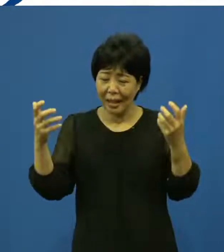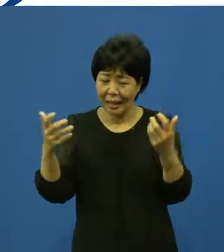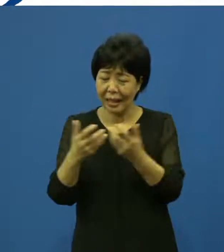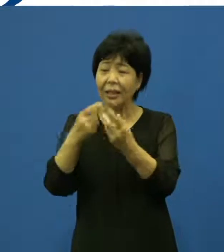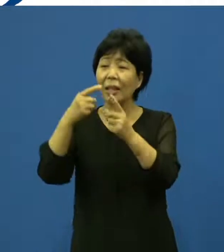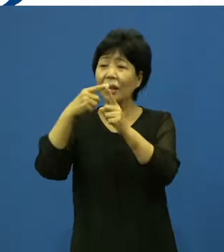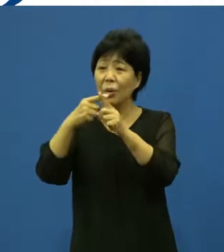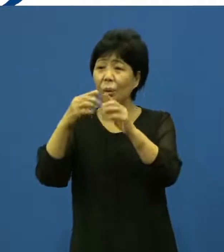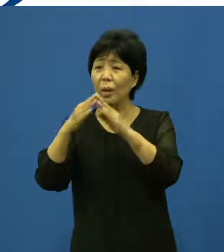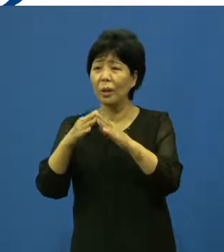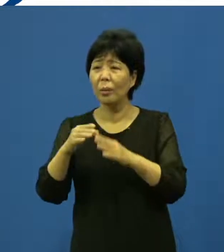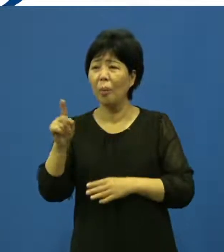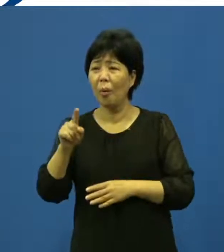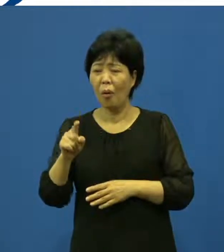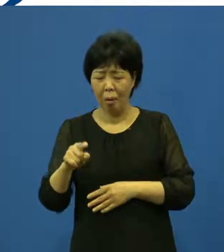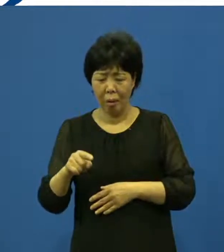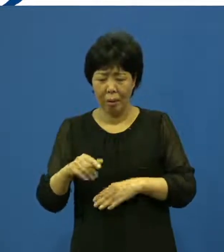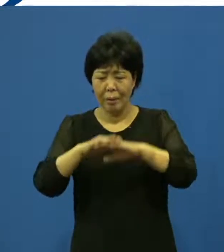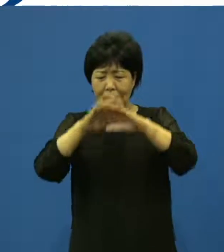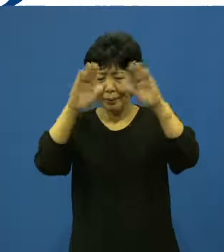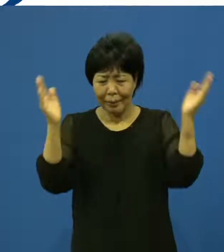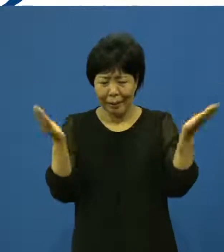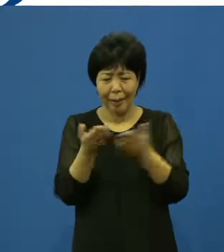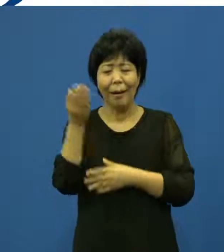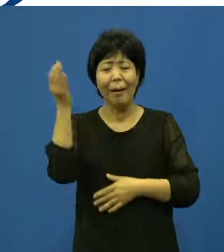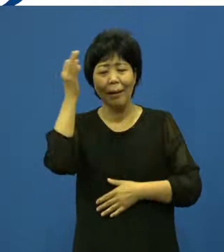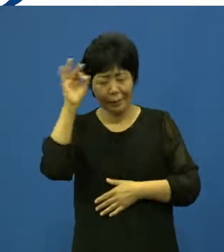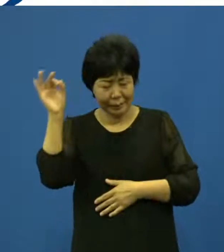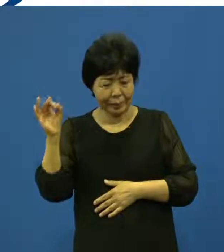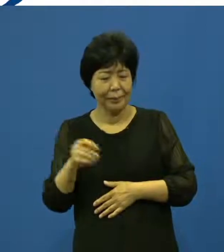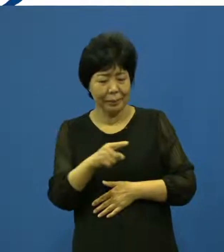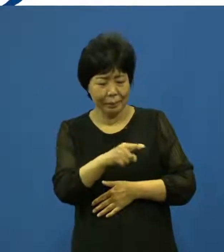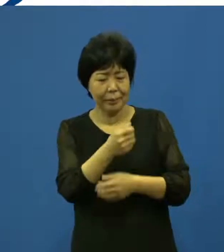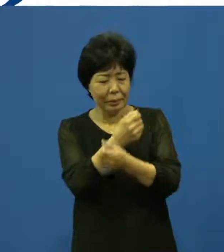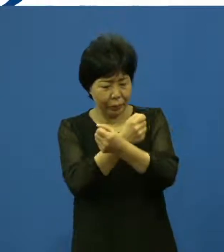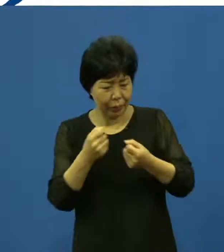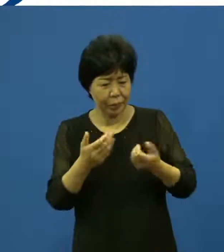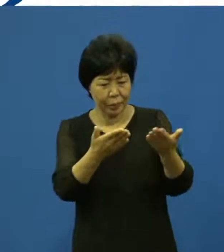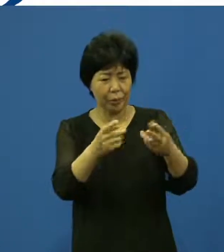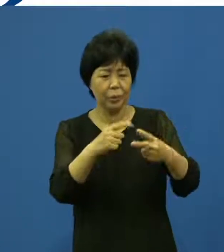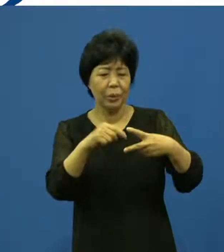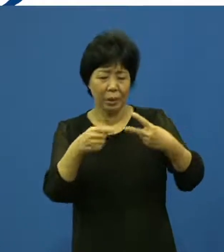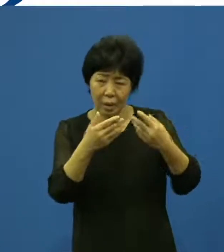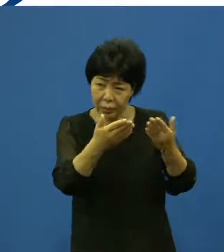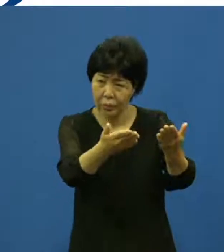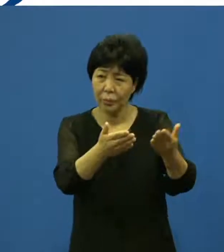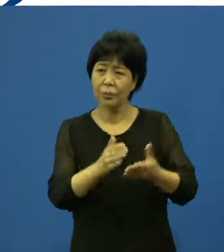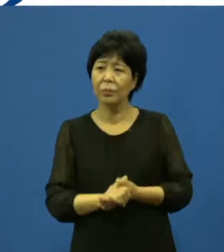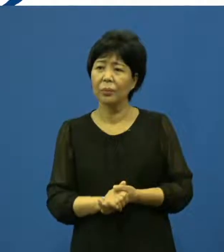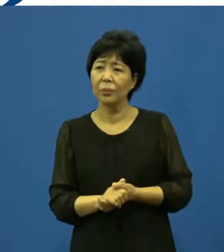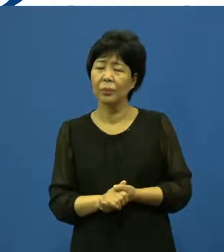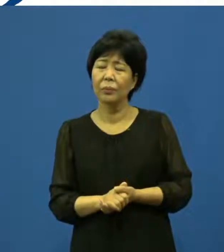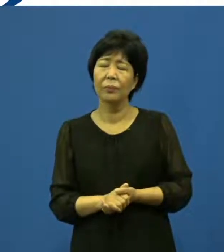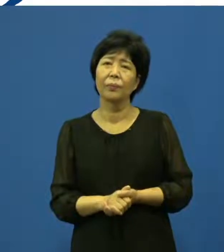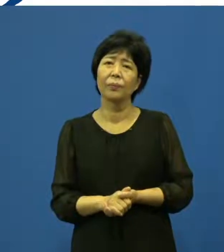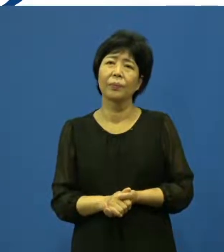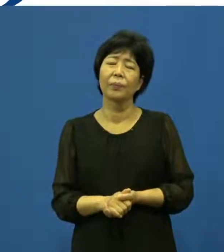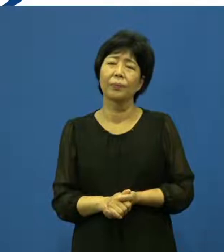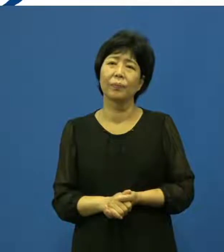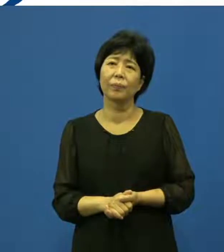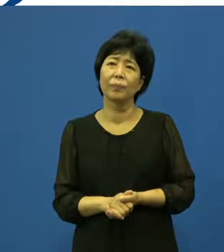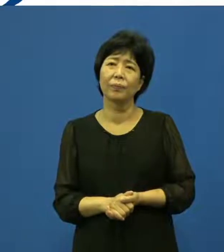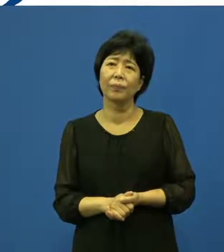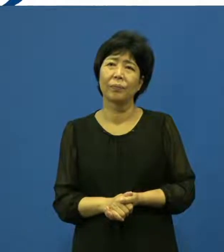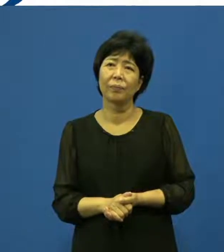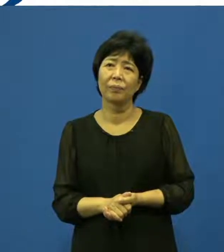거예요. 다 아는데 속아줍니다. 너그럽게 대하고 용서를